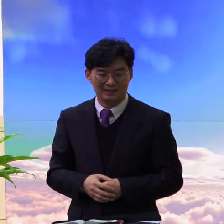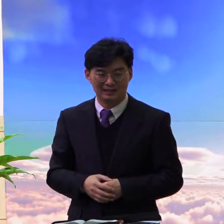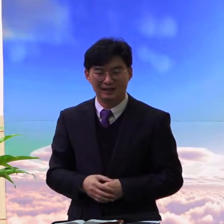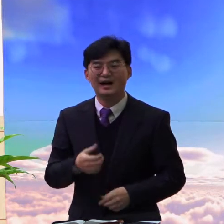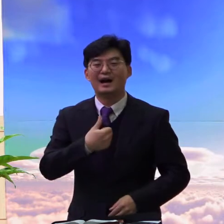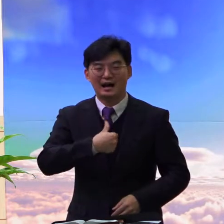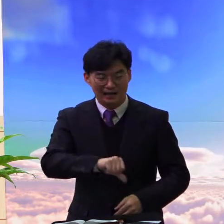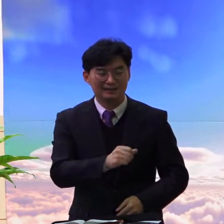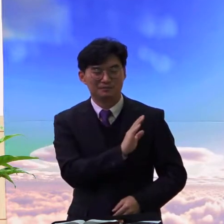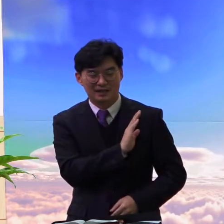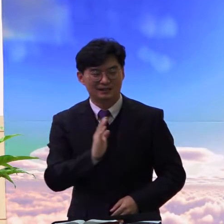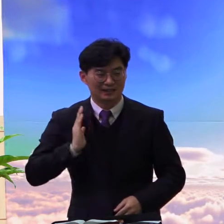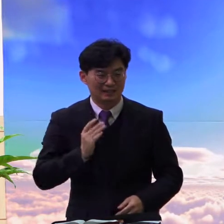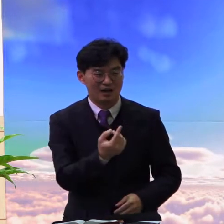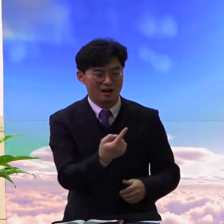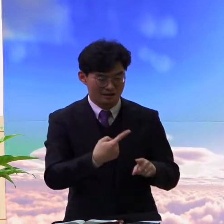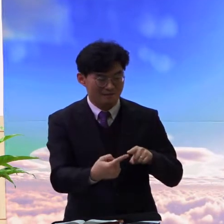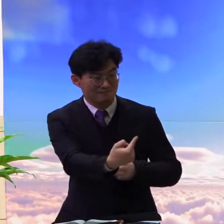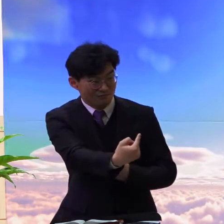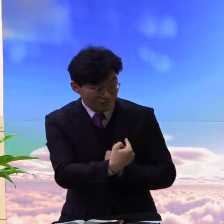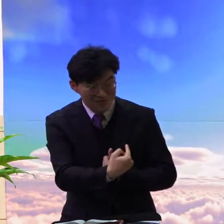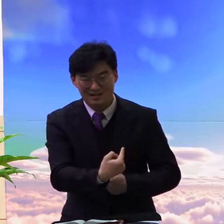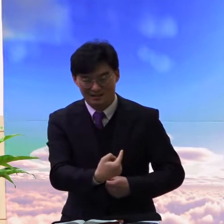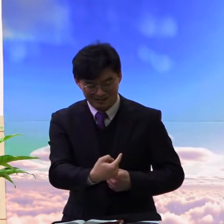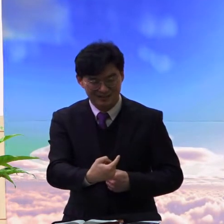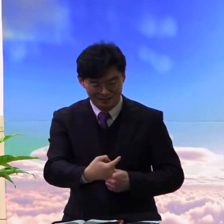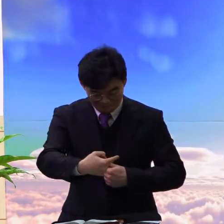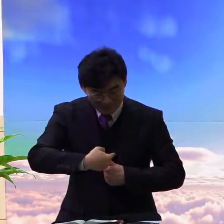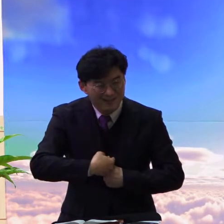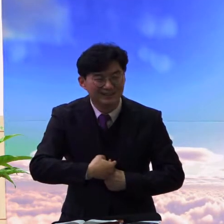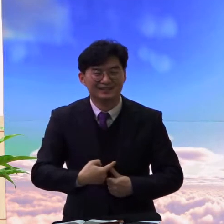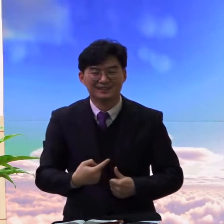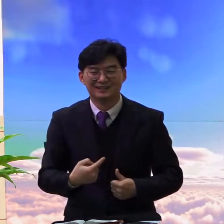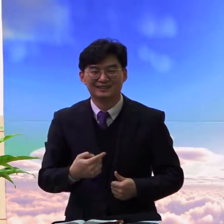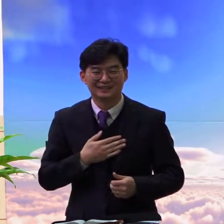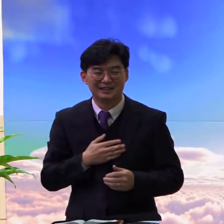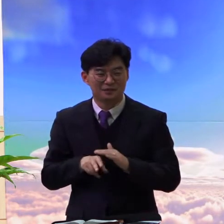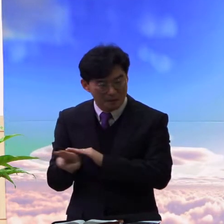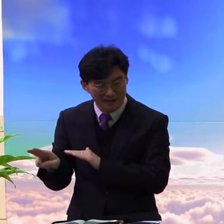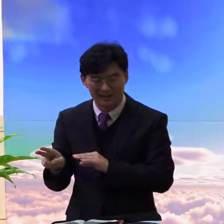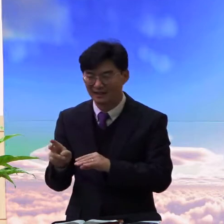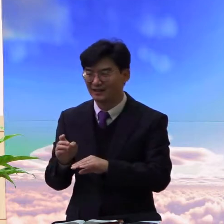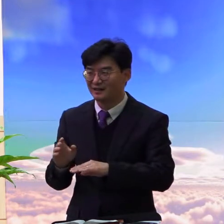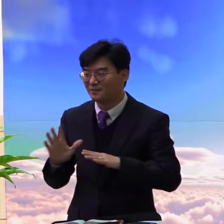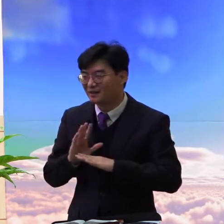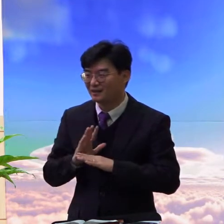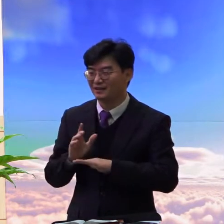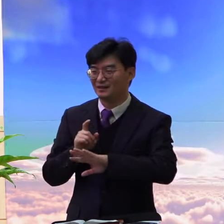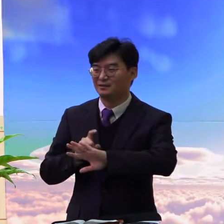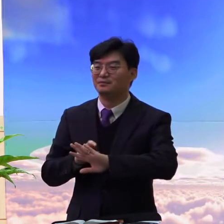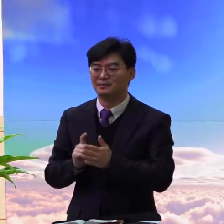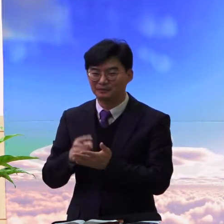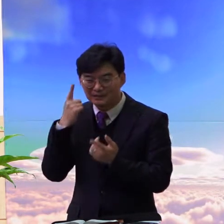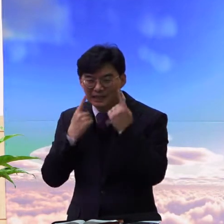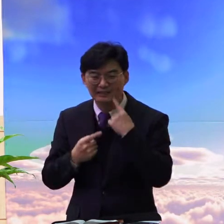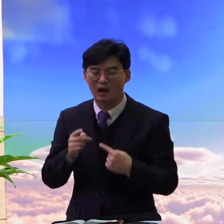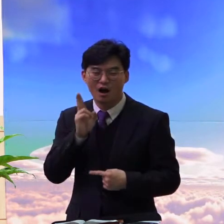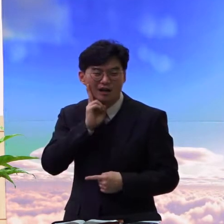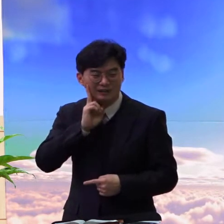있는 것처럼 느껴지고 그래서 정말 심정이 상하고 내 마음이 내 속에서 참담하다.